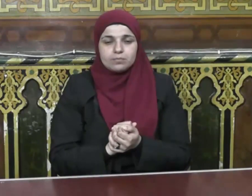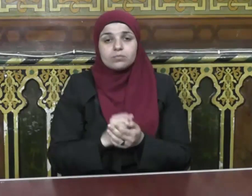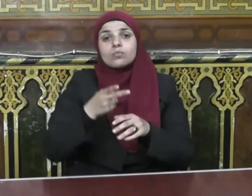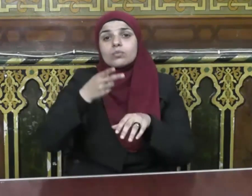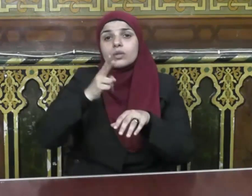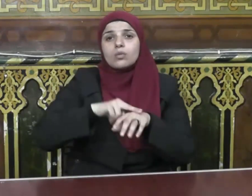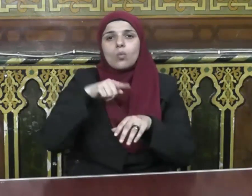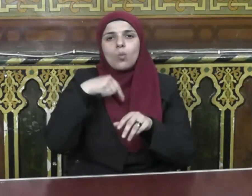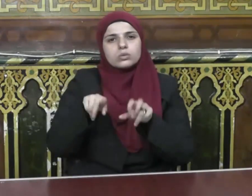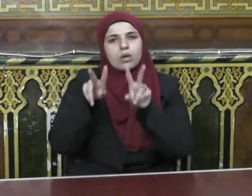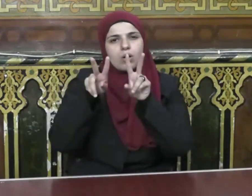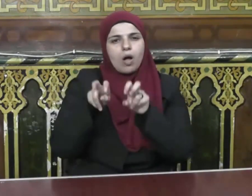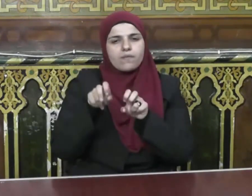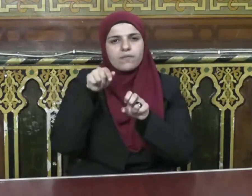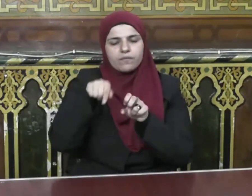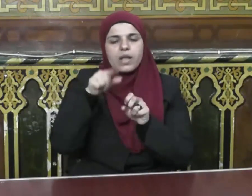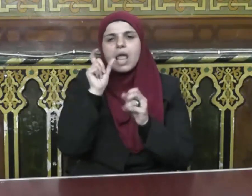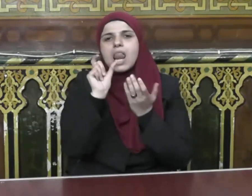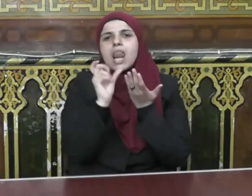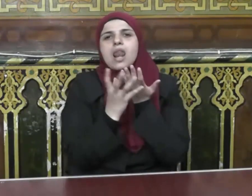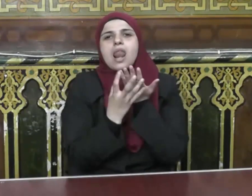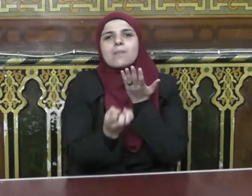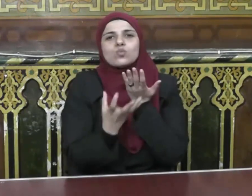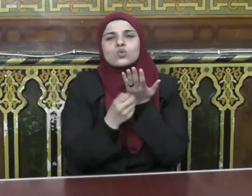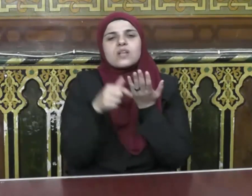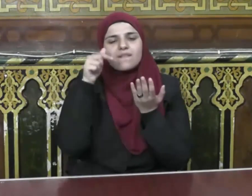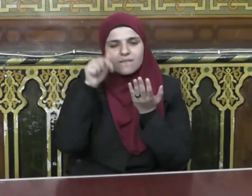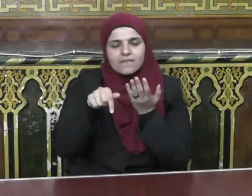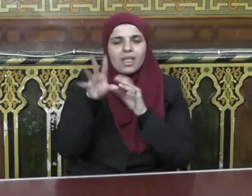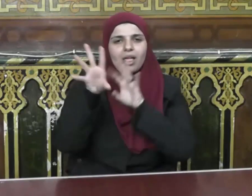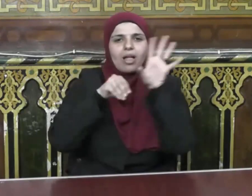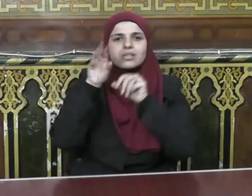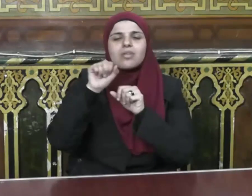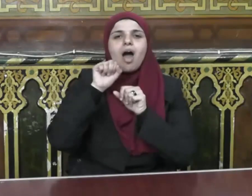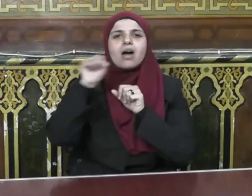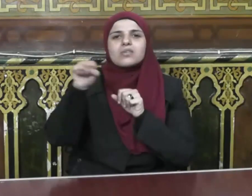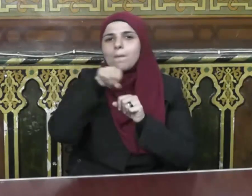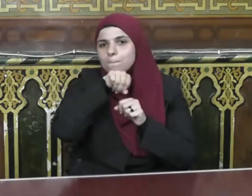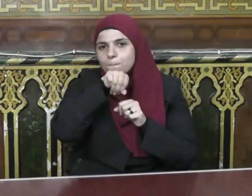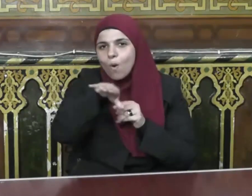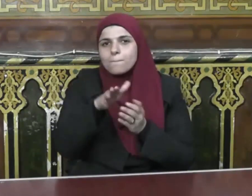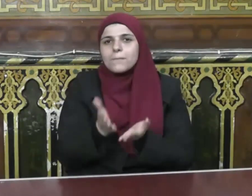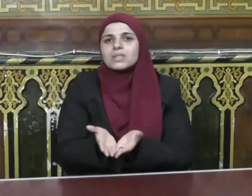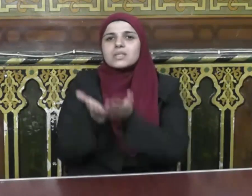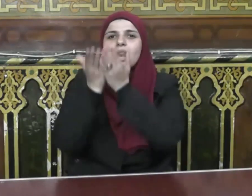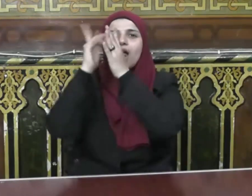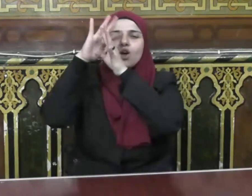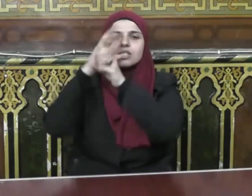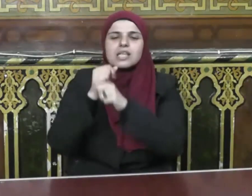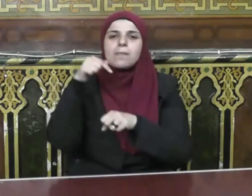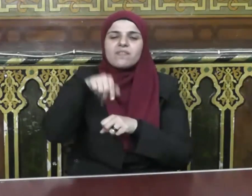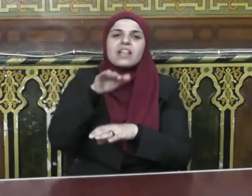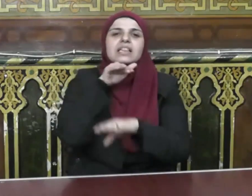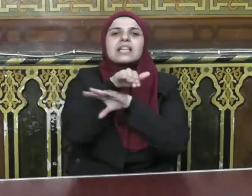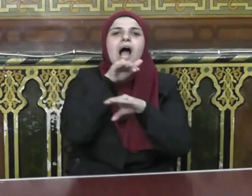ولنقف مع بعض النماذج من سيرته صلى الله عليه وسلم في الدعوة إلى الله عز